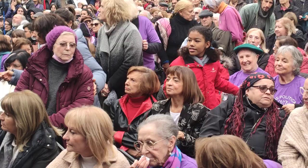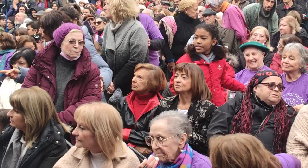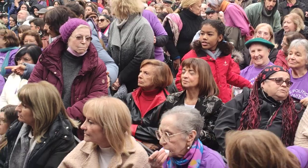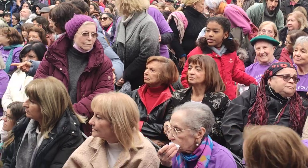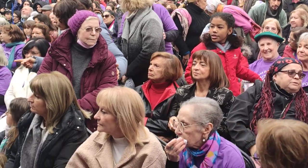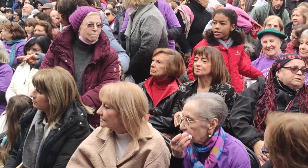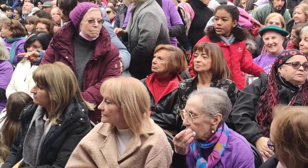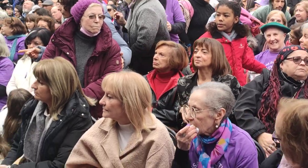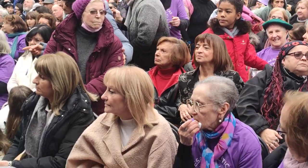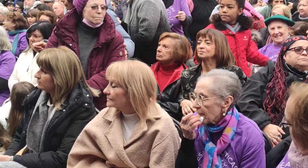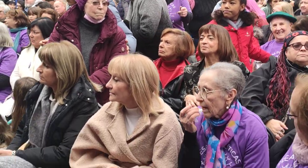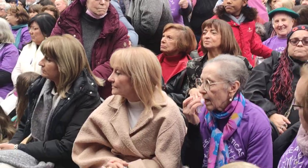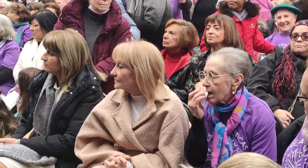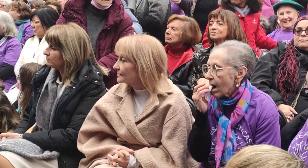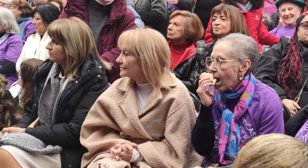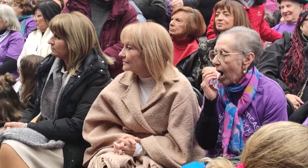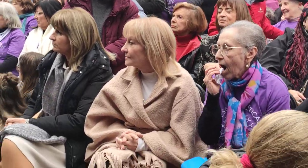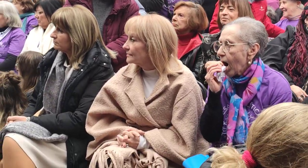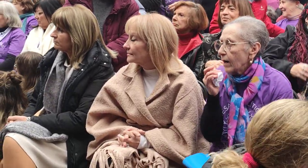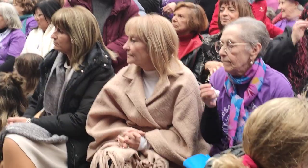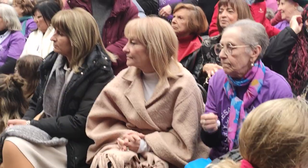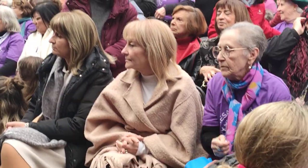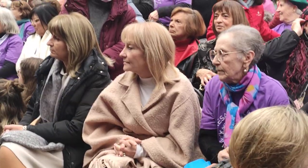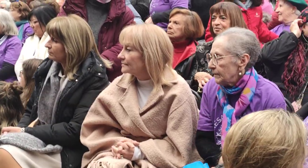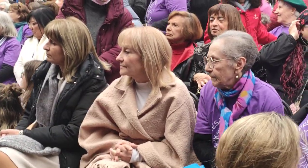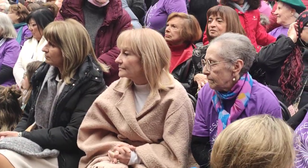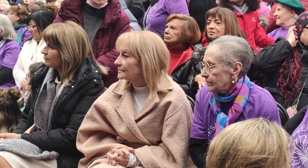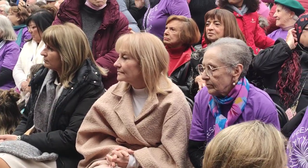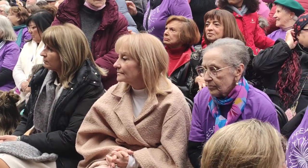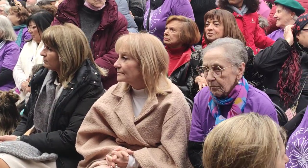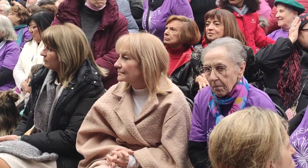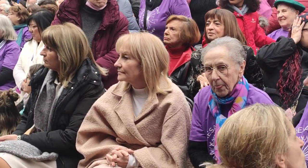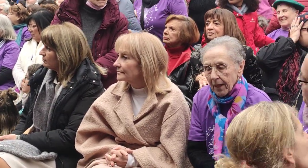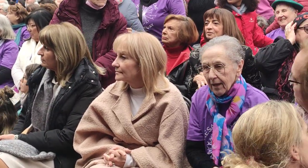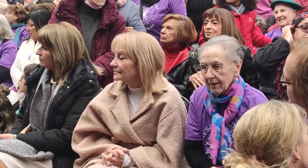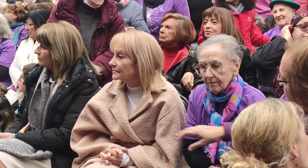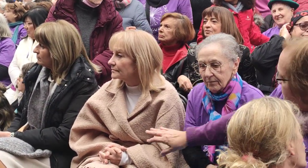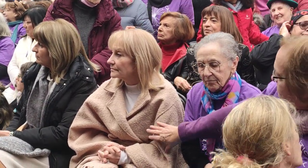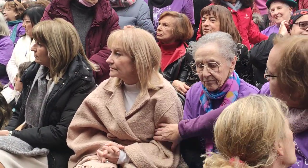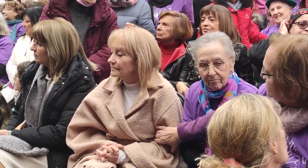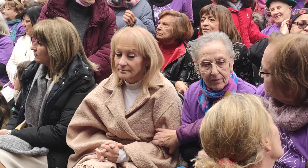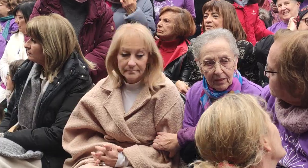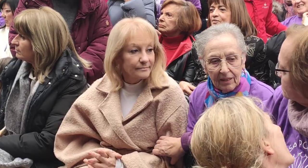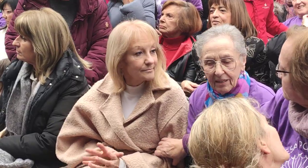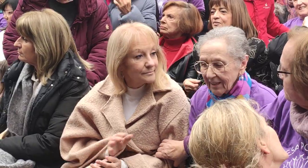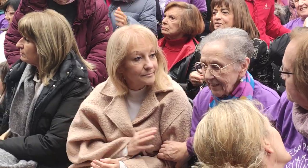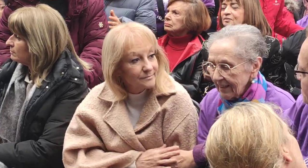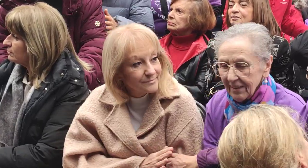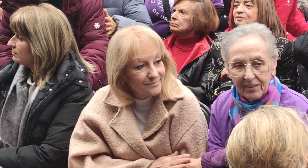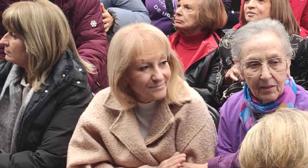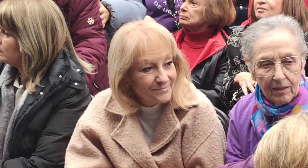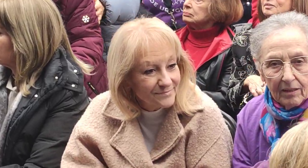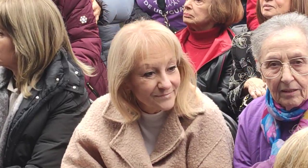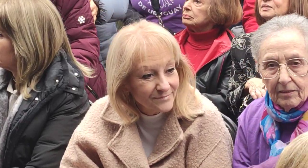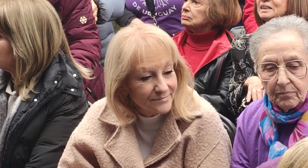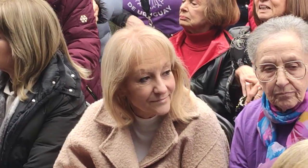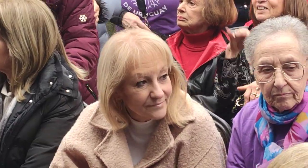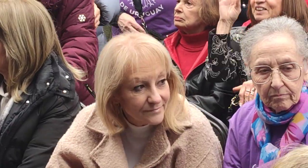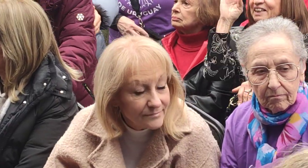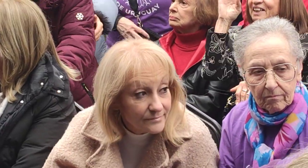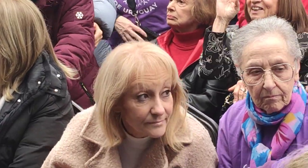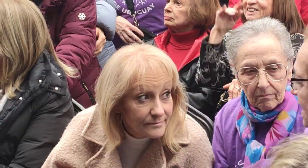Viera. El proyecto ganador fue el otorgado al equipo integrado por la arquitecta María